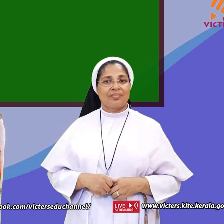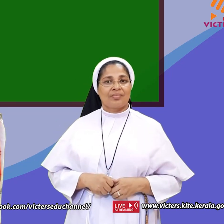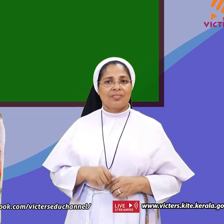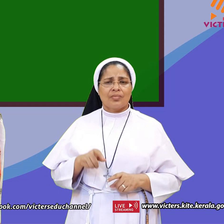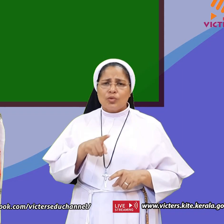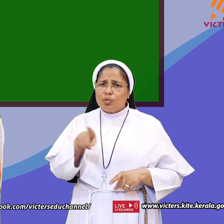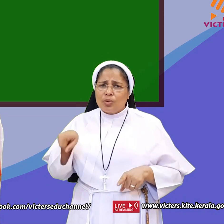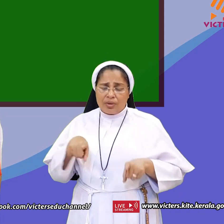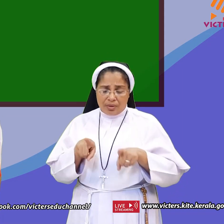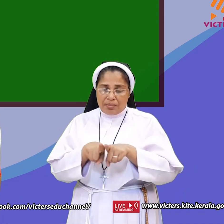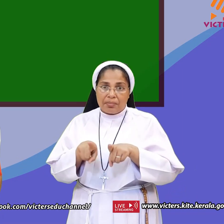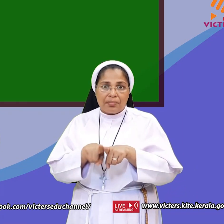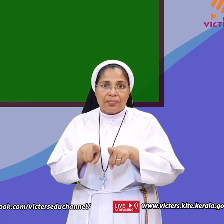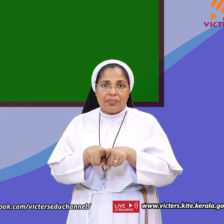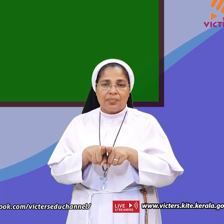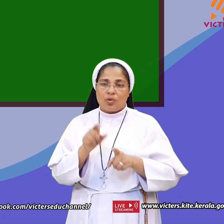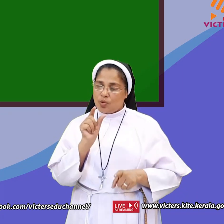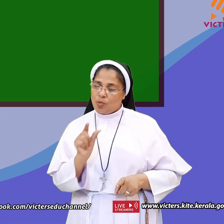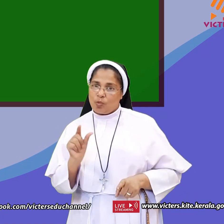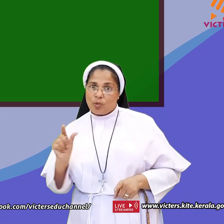അത്തരത്തിലുള്ള പദങ്ങൾ നിങ്ങൾ കണ്ടെത്തുമല്ലോ.